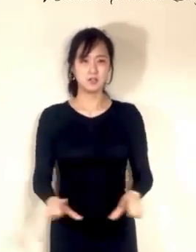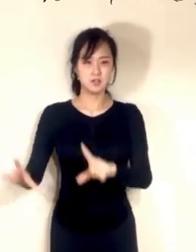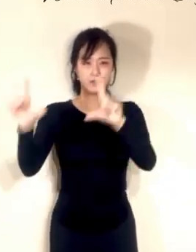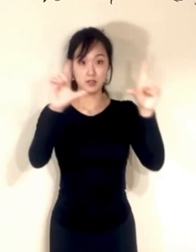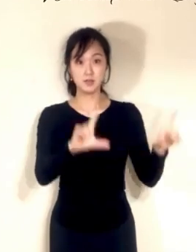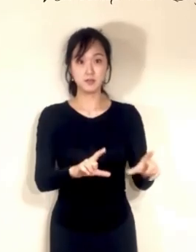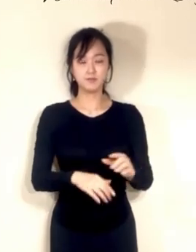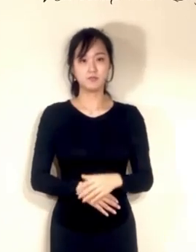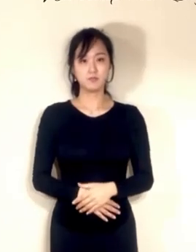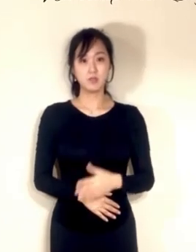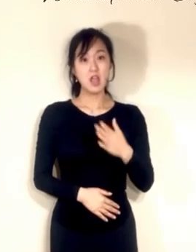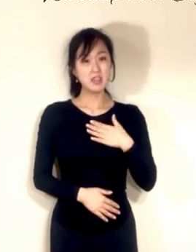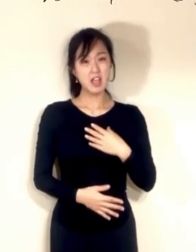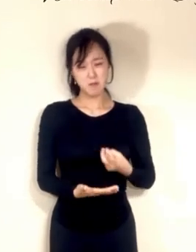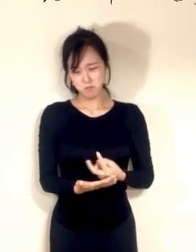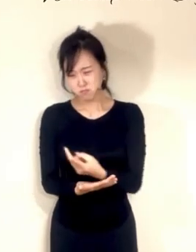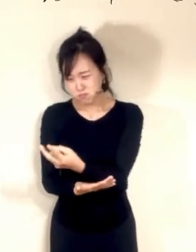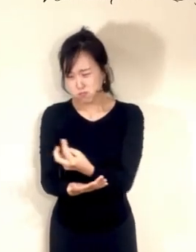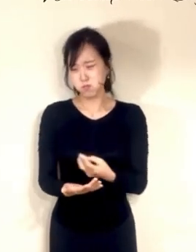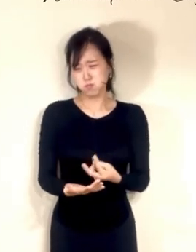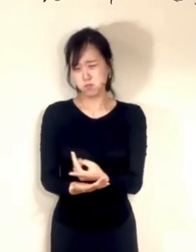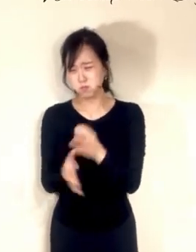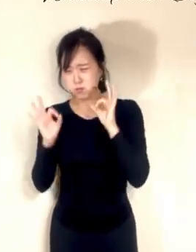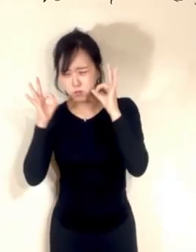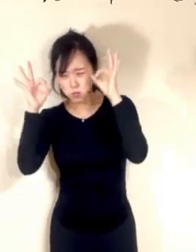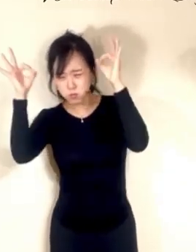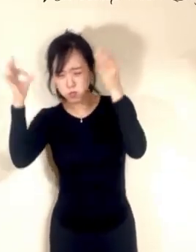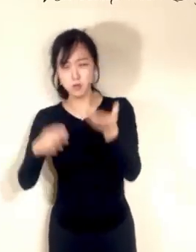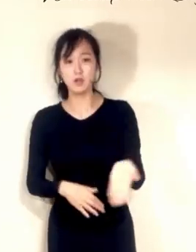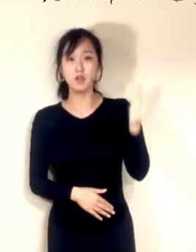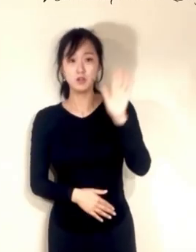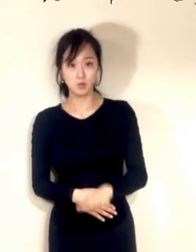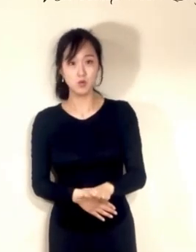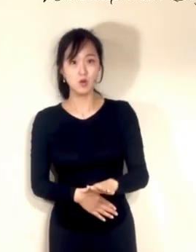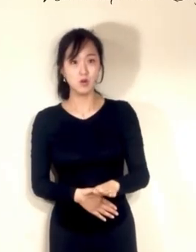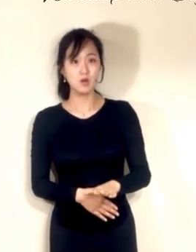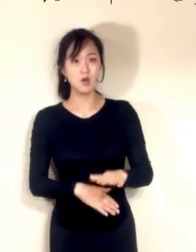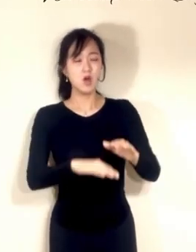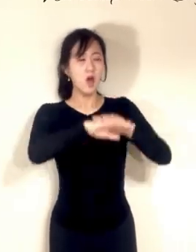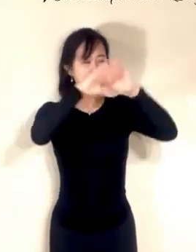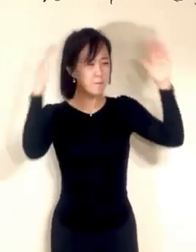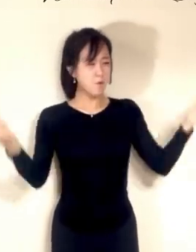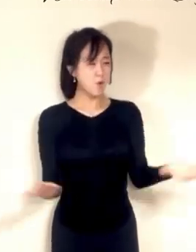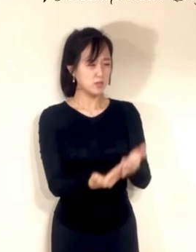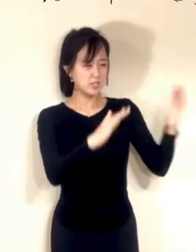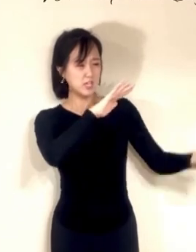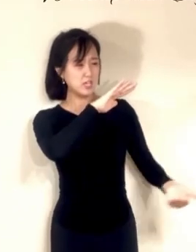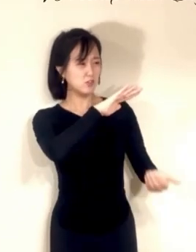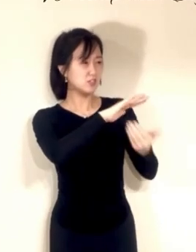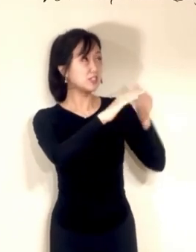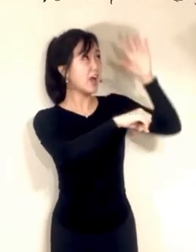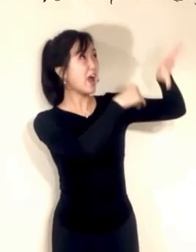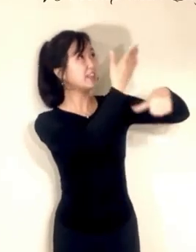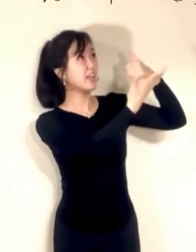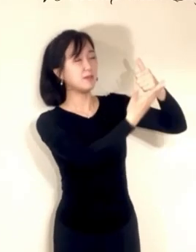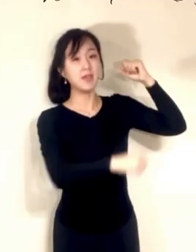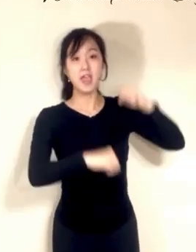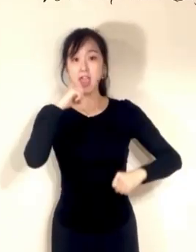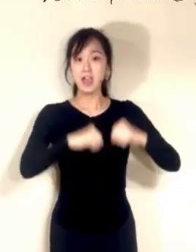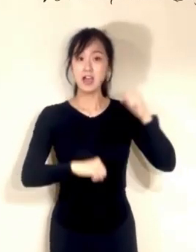것입니다. 암만 내가 몸부림쳐봐야 만사를 이루시는 하나님께서